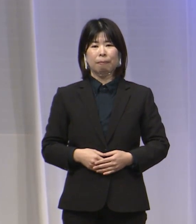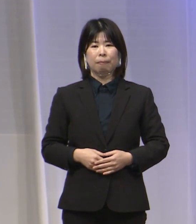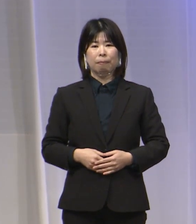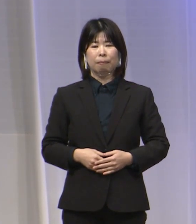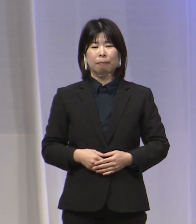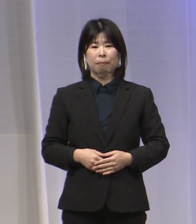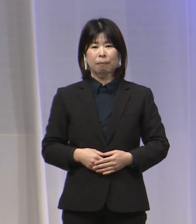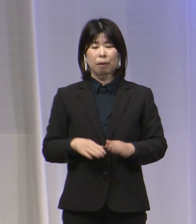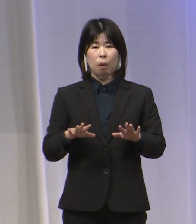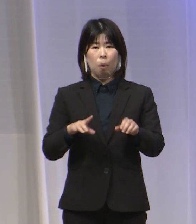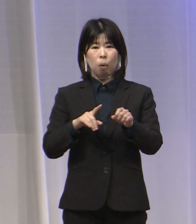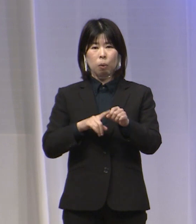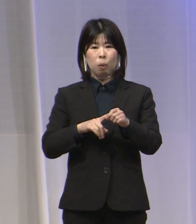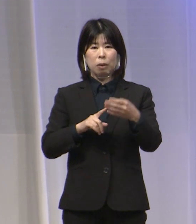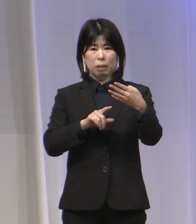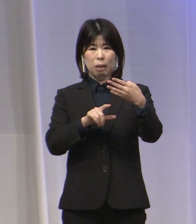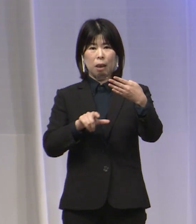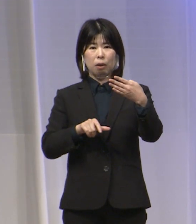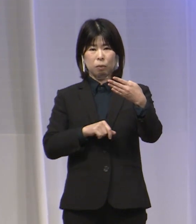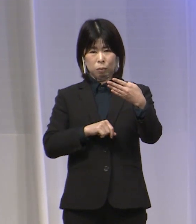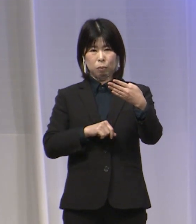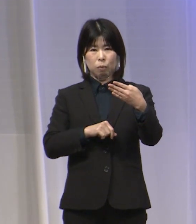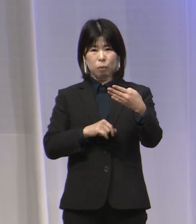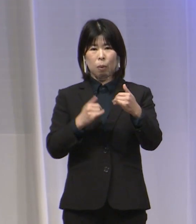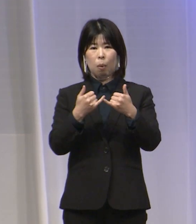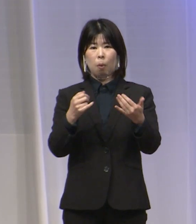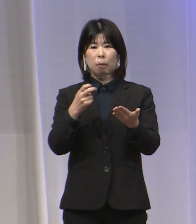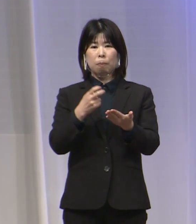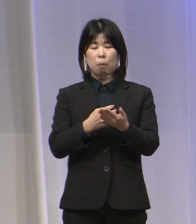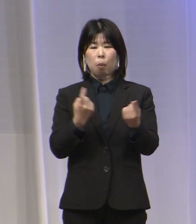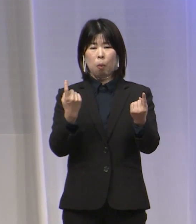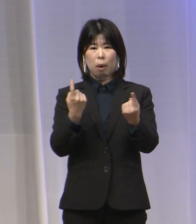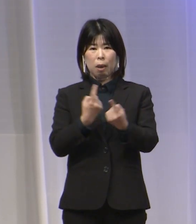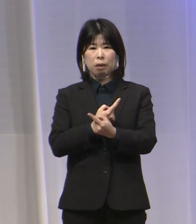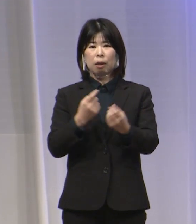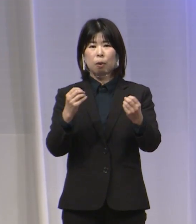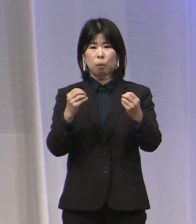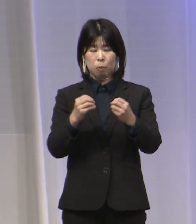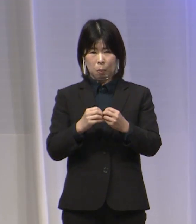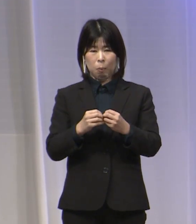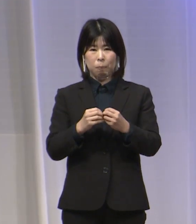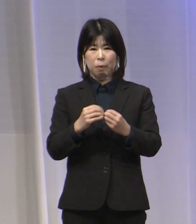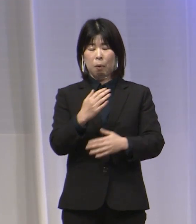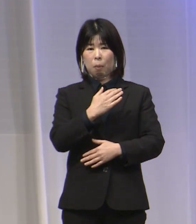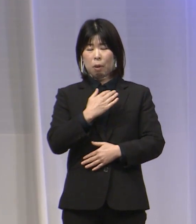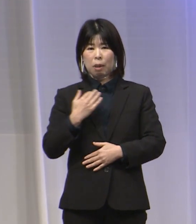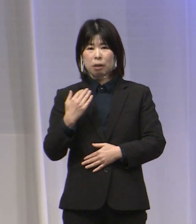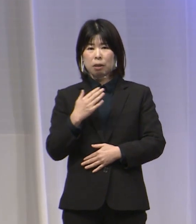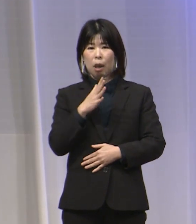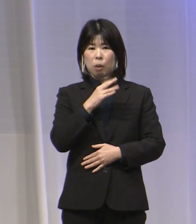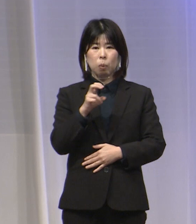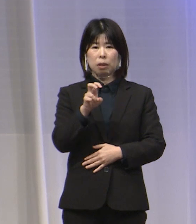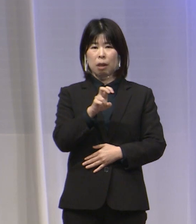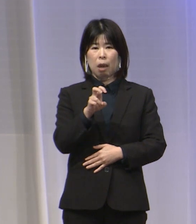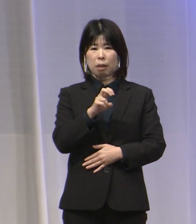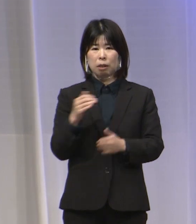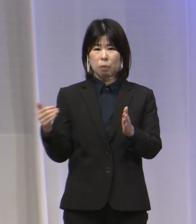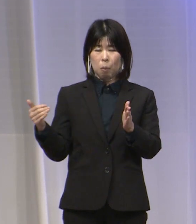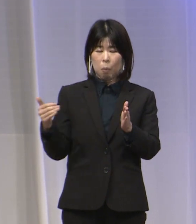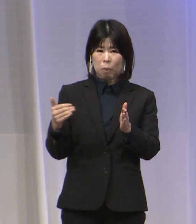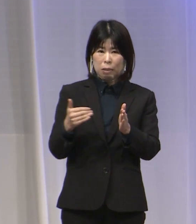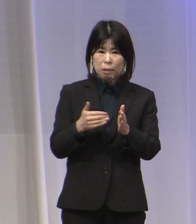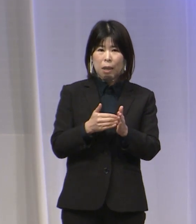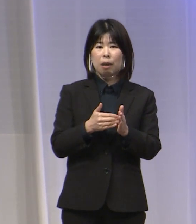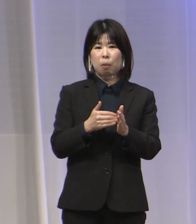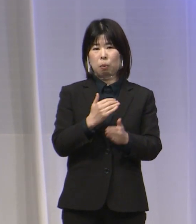今年4月の民法改正に伴い私たちは二十歳で成人を迎える最後の世代となりまし